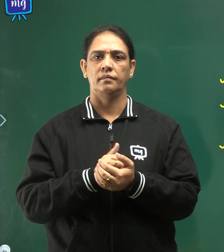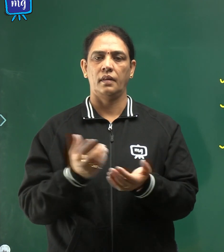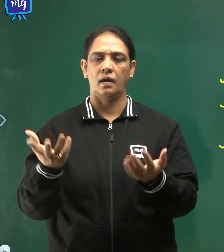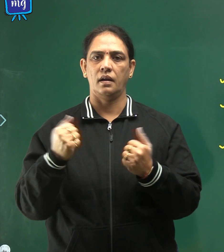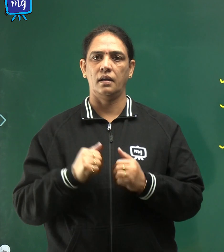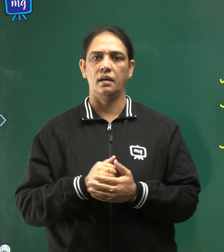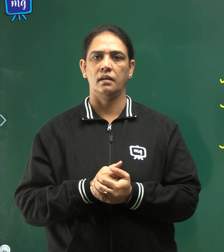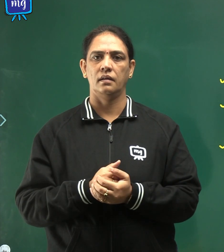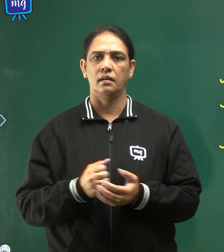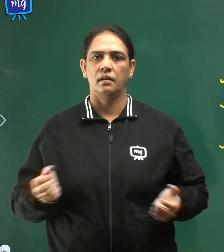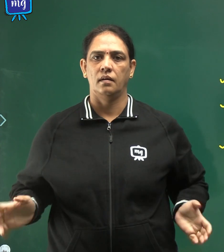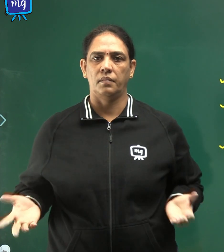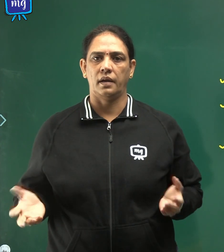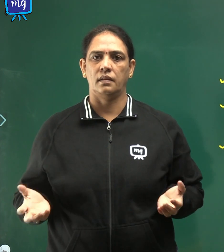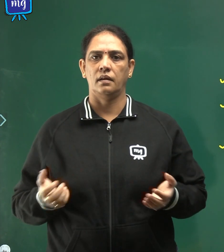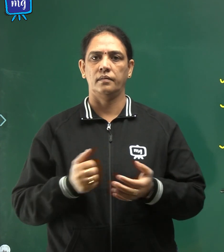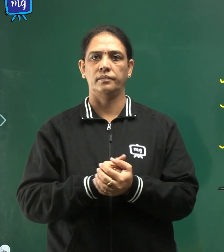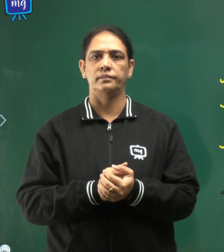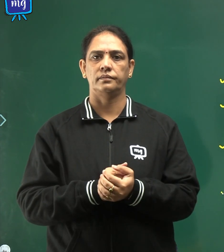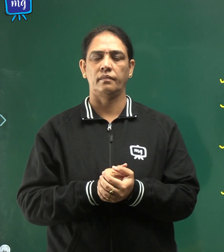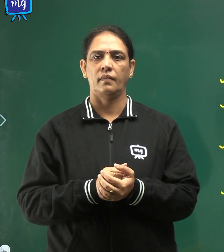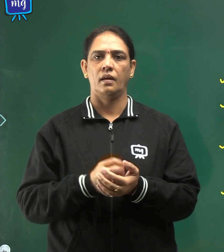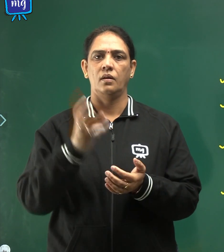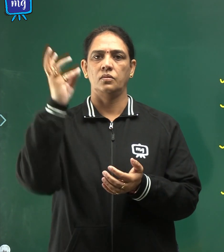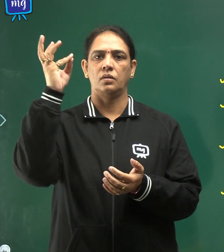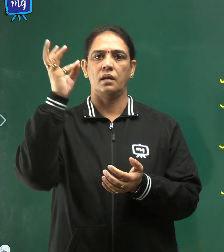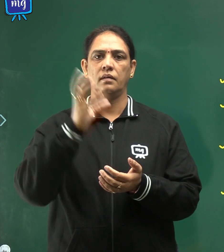आने की प्रायिकता, चौथा